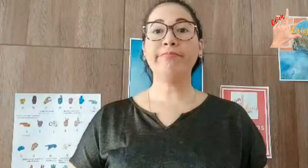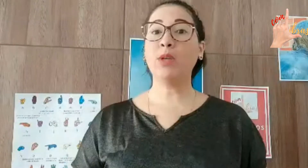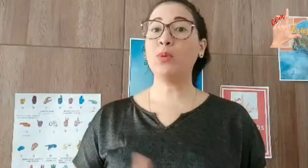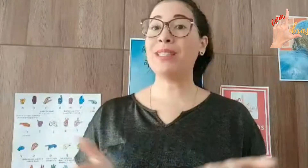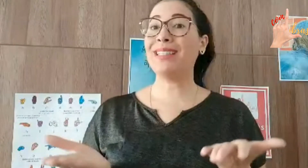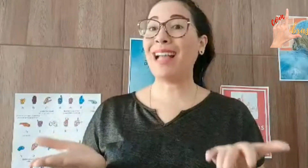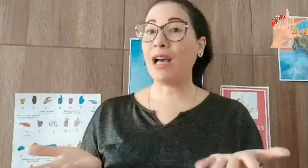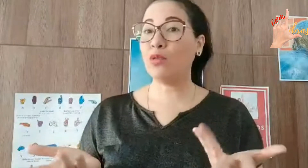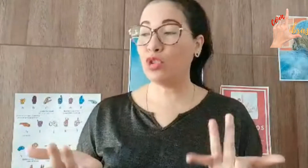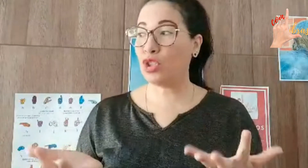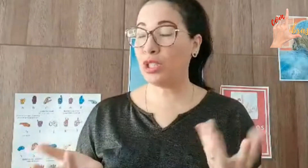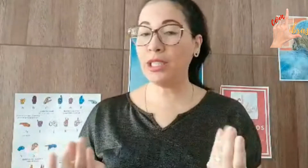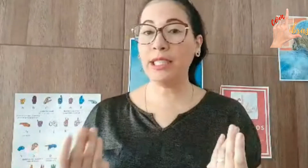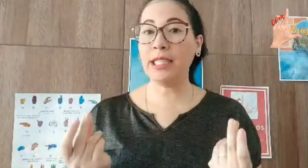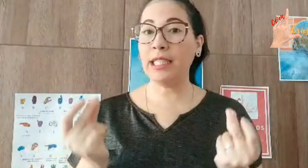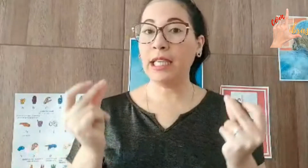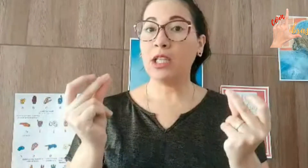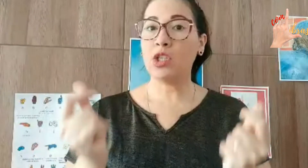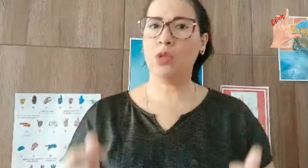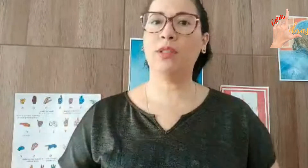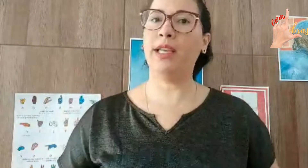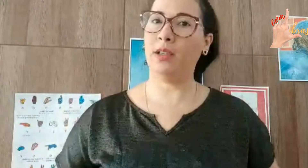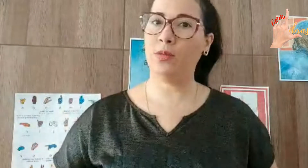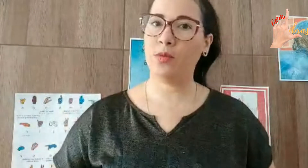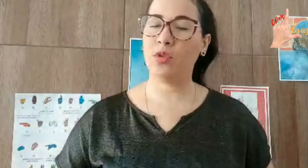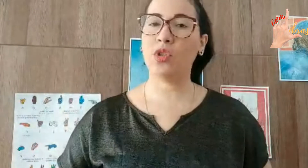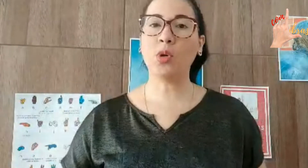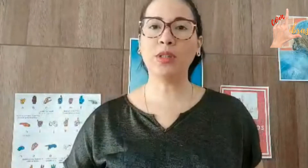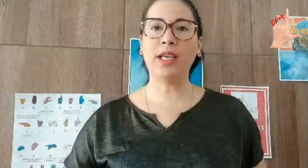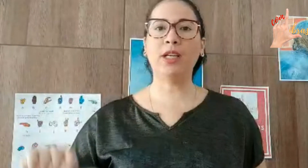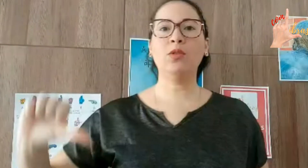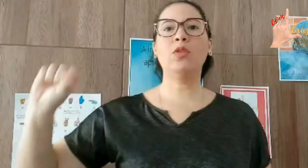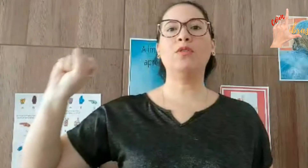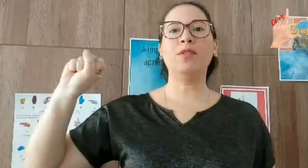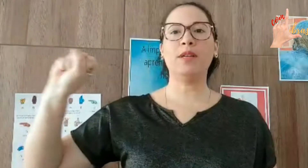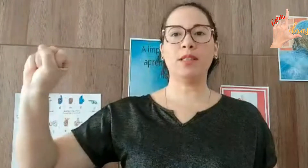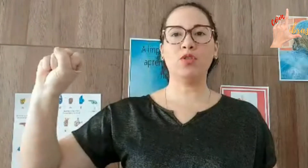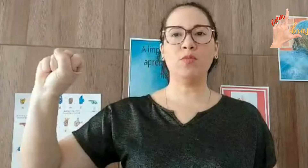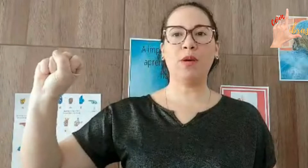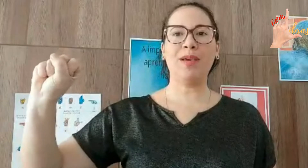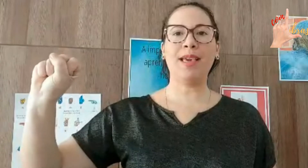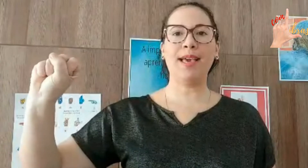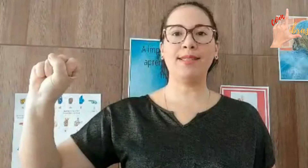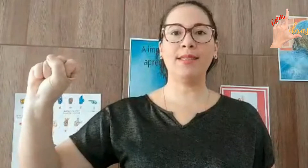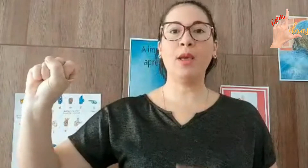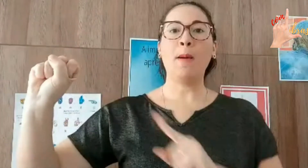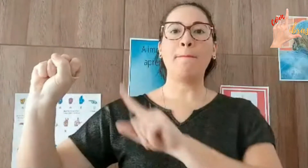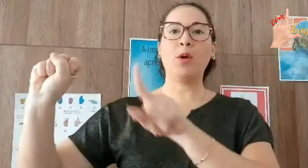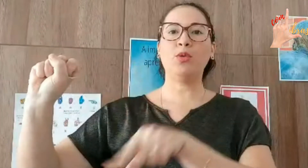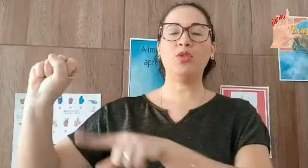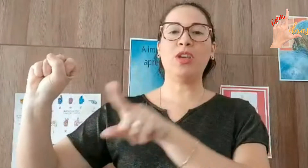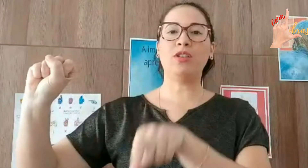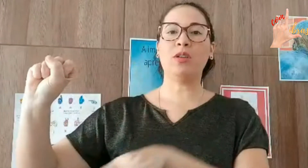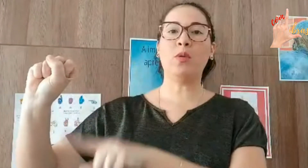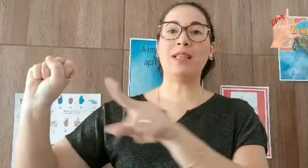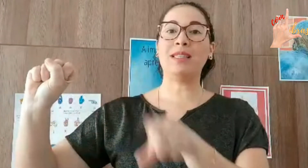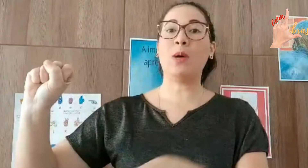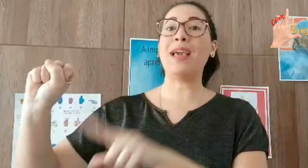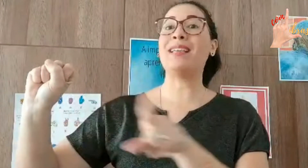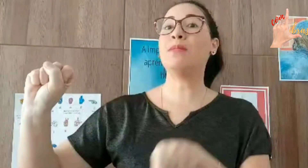O sinal de solteiro. Solteiro, configuração de mão em S, ponto de articulação,